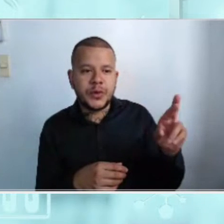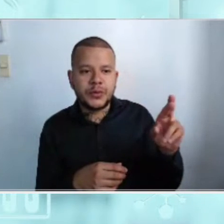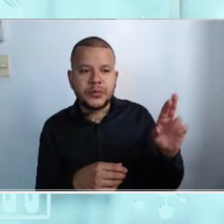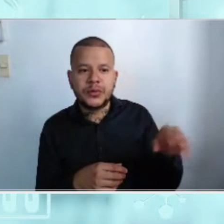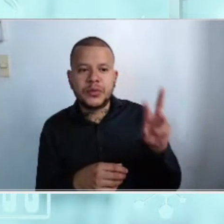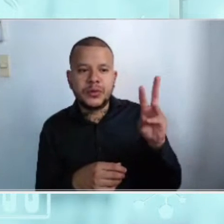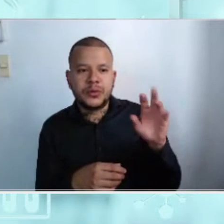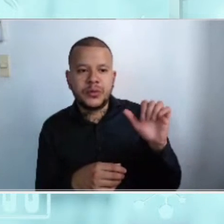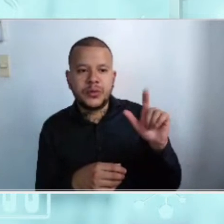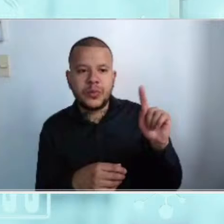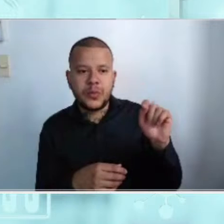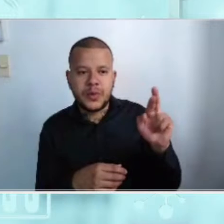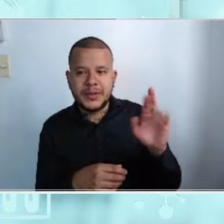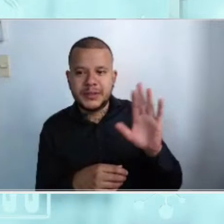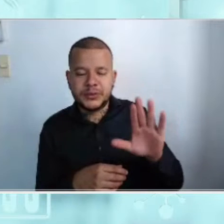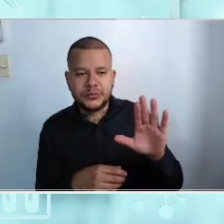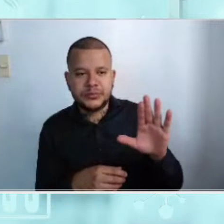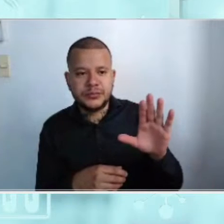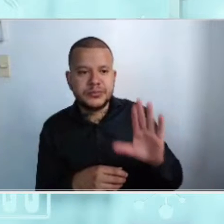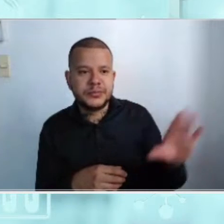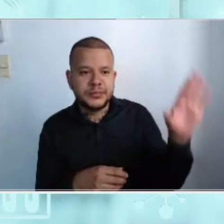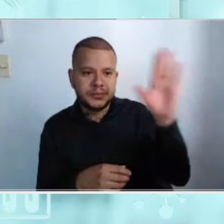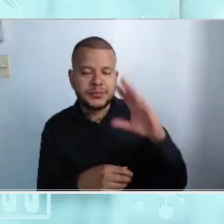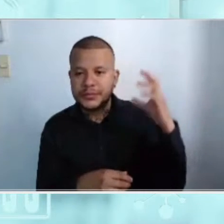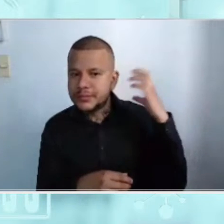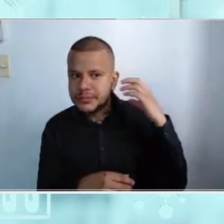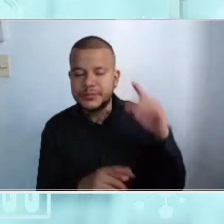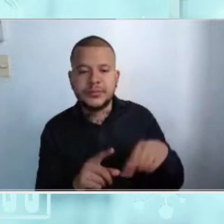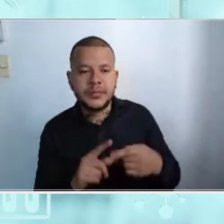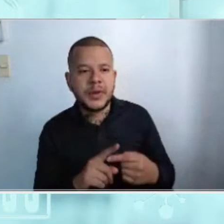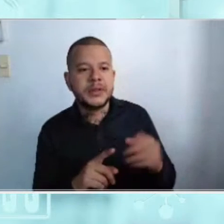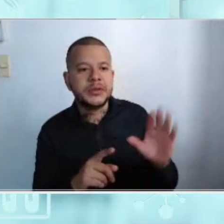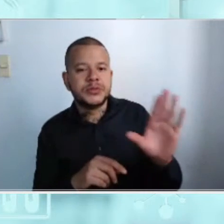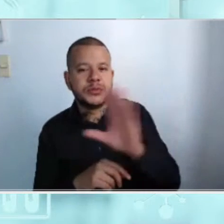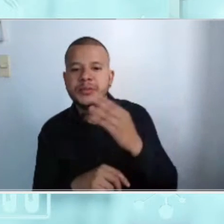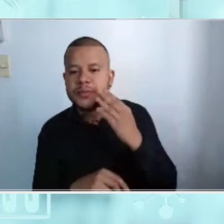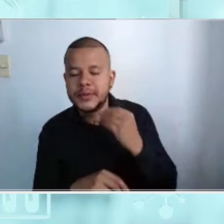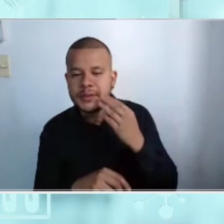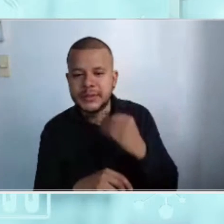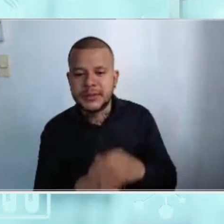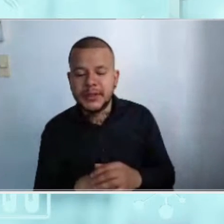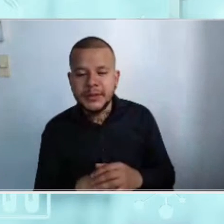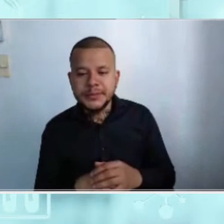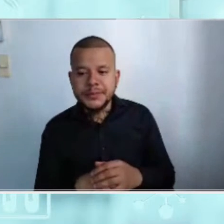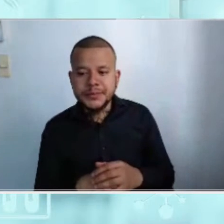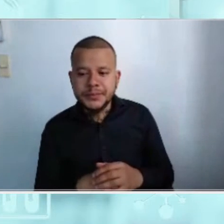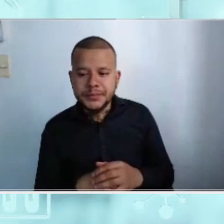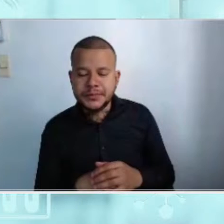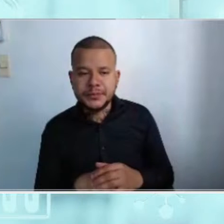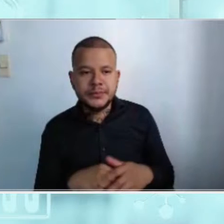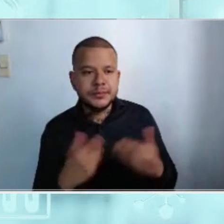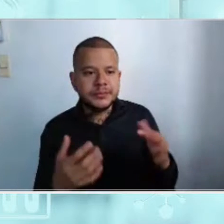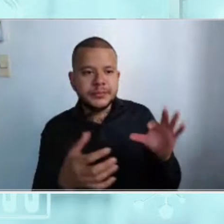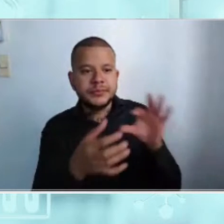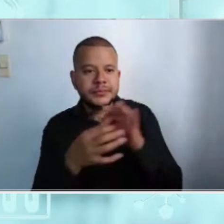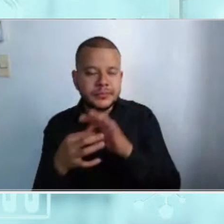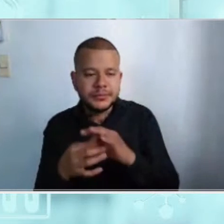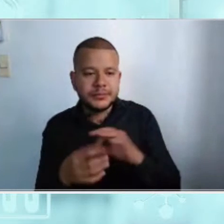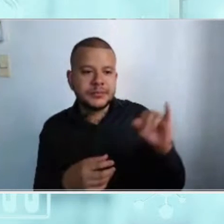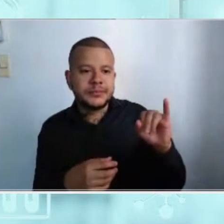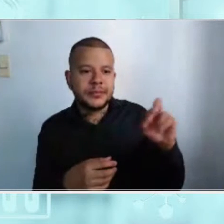del Departamento de Córdoba. Y también queremos escuchar las experiencias de la articulación de las IPS,